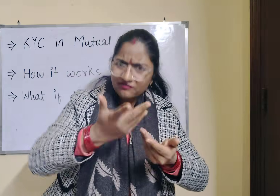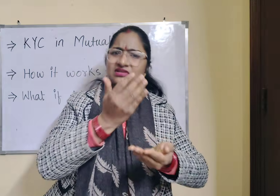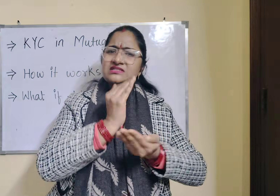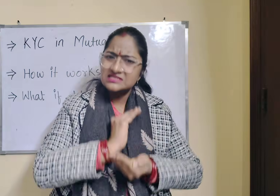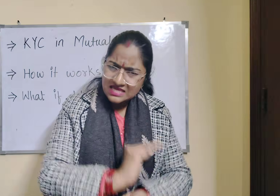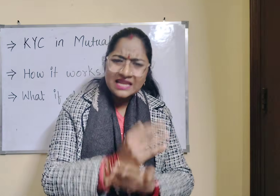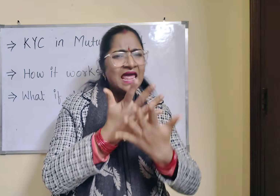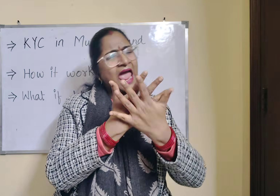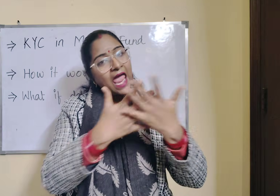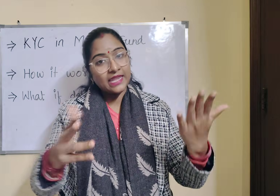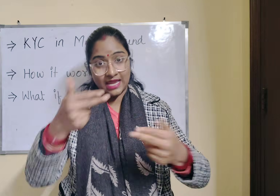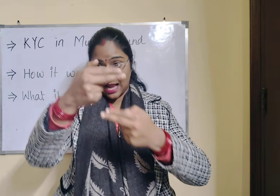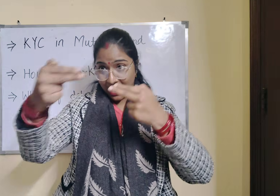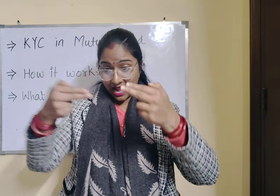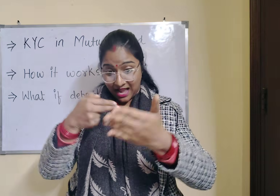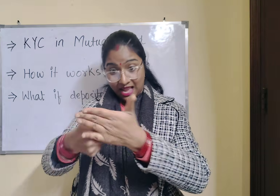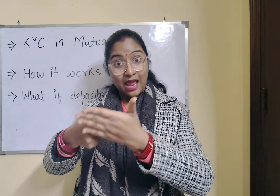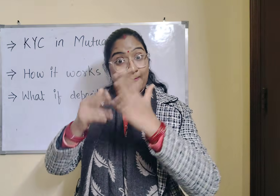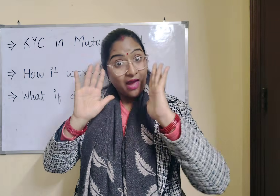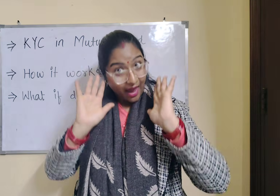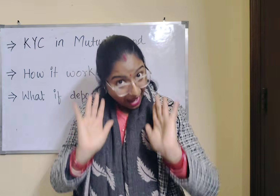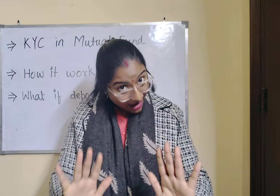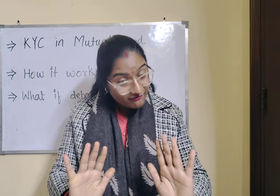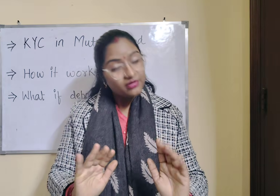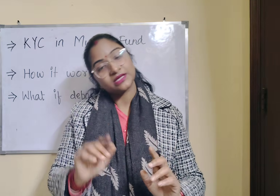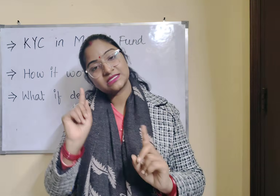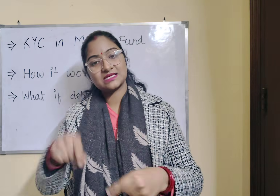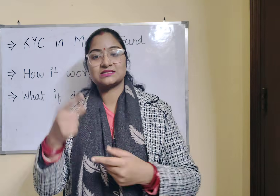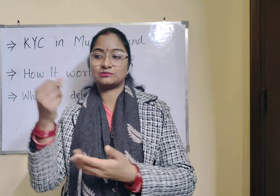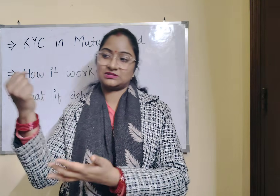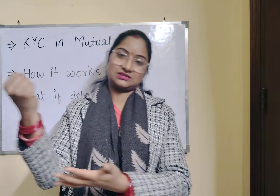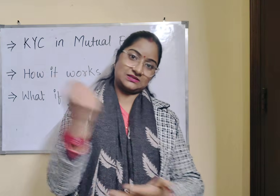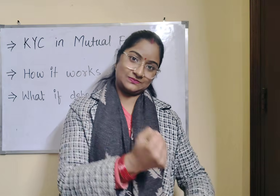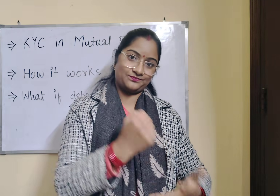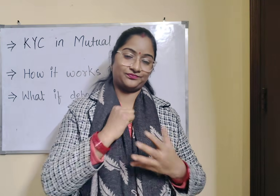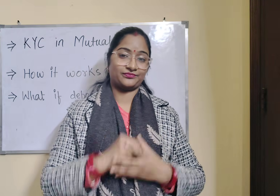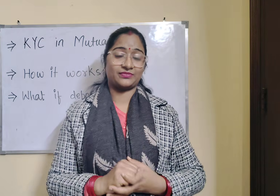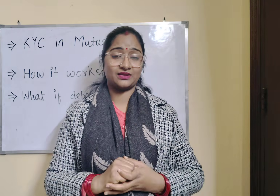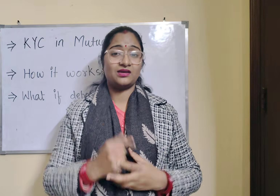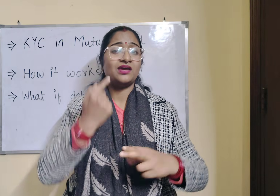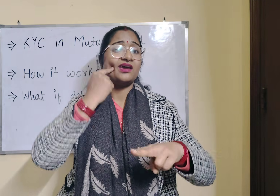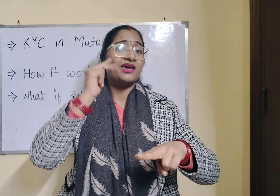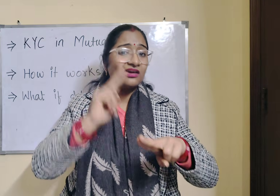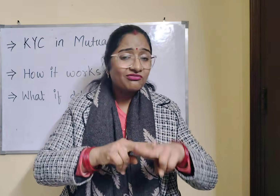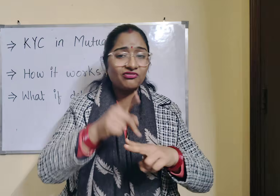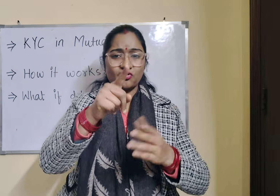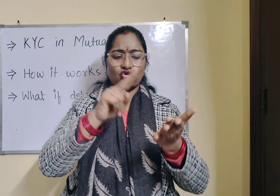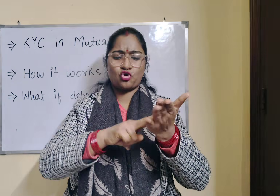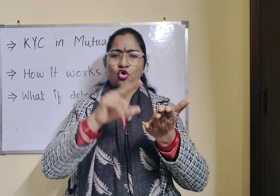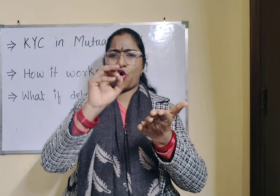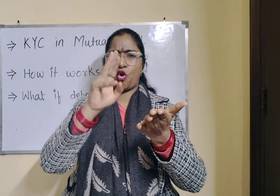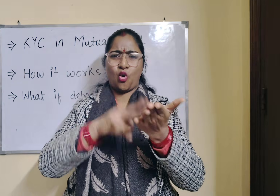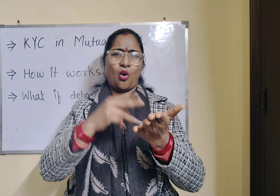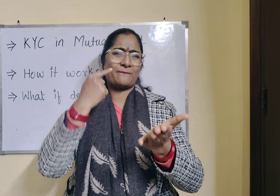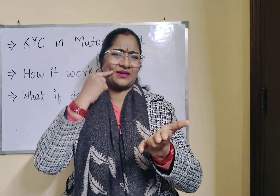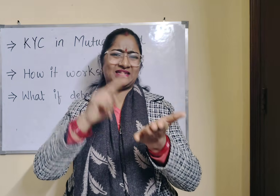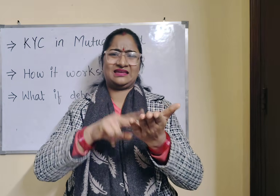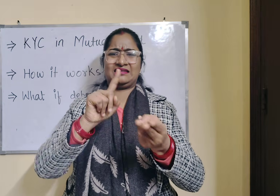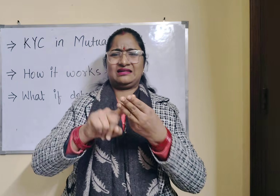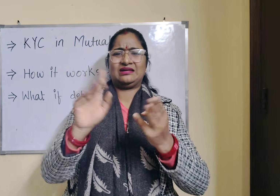फादर हो, वाइफ हो या फिर आपके बच्चे हो, अगर वो आपने नॉमिनी में ऐड कराया है तो वो बेनिफिट उनको मिल जाएगा। अगर बाई चांस